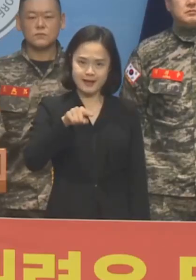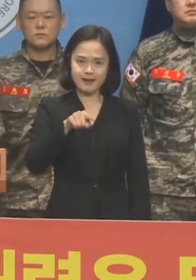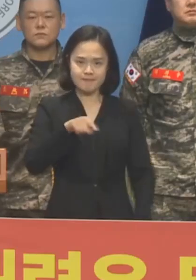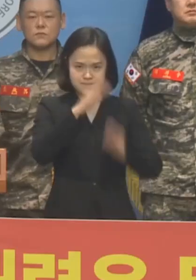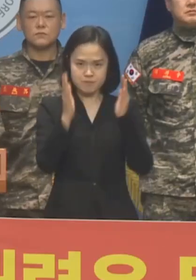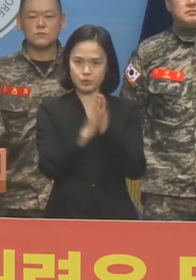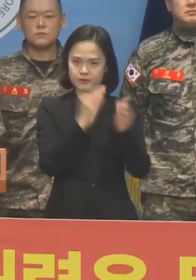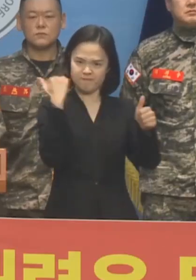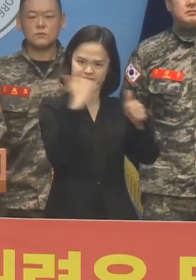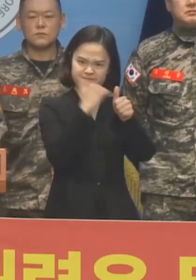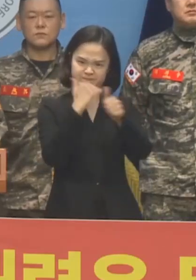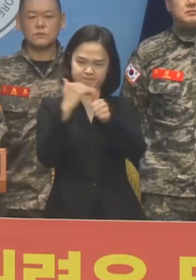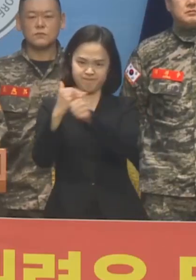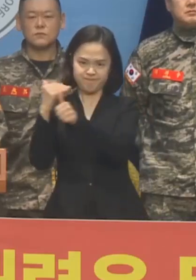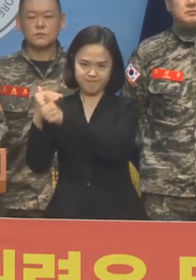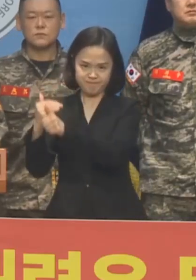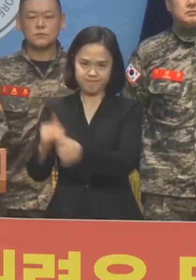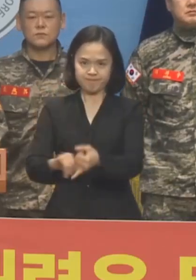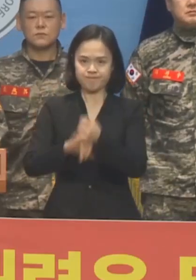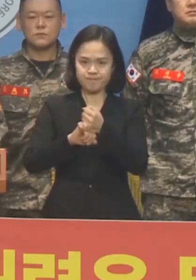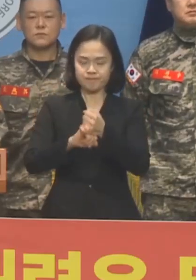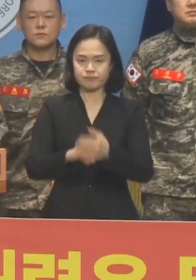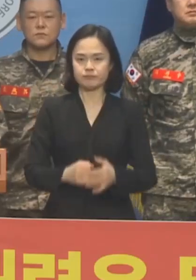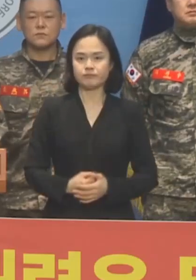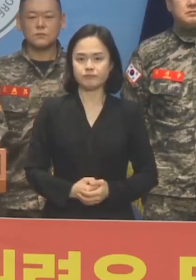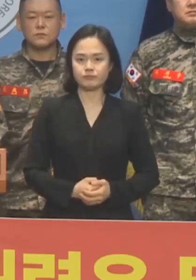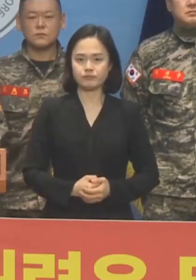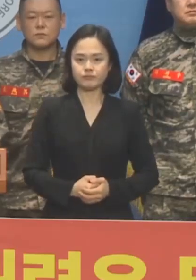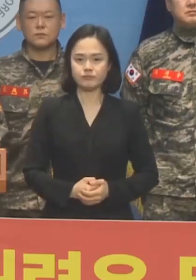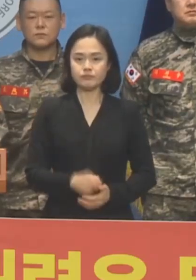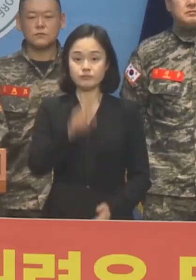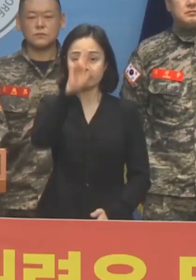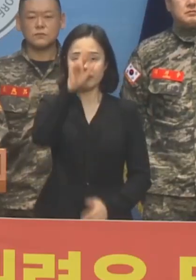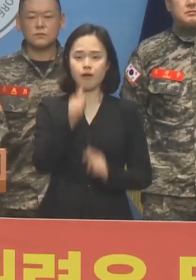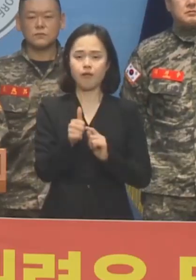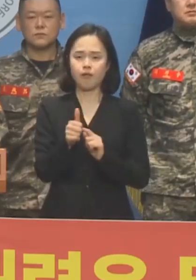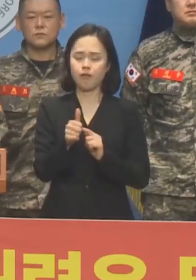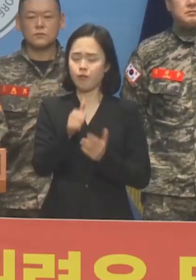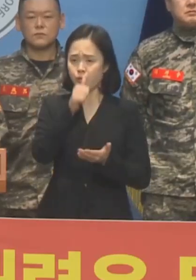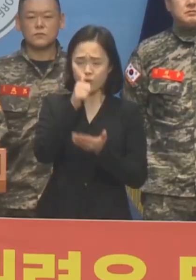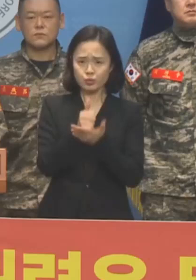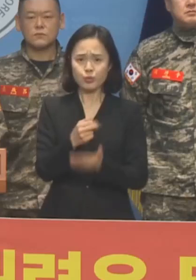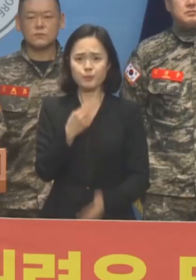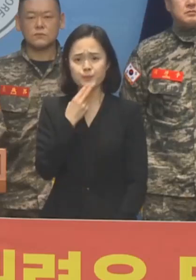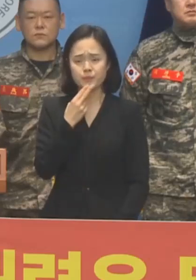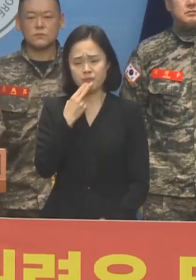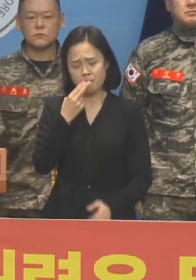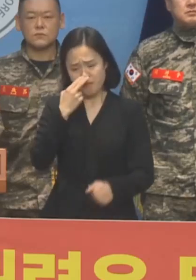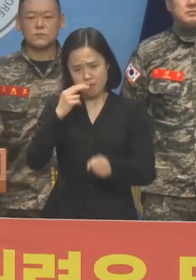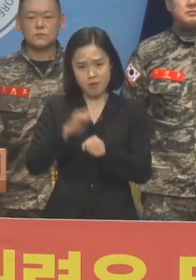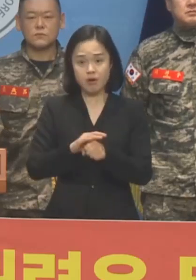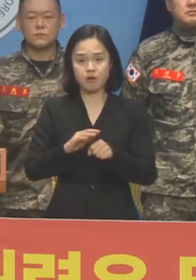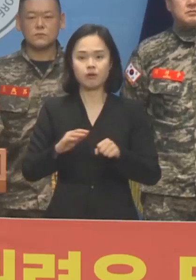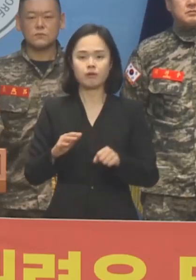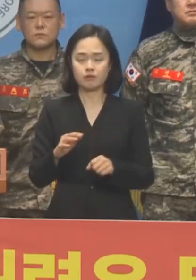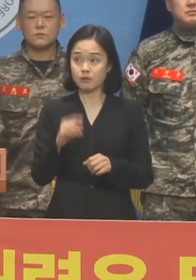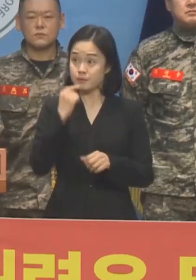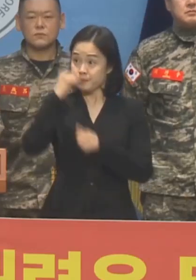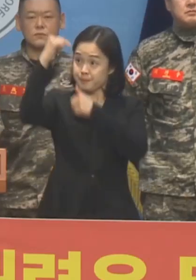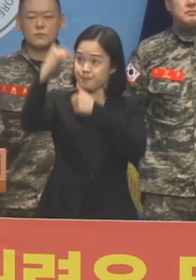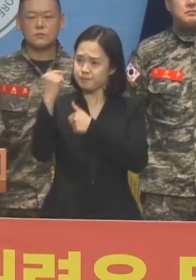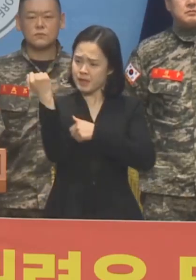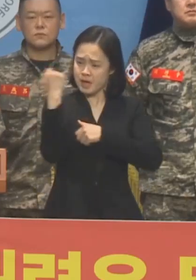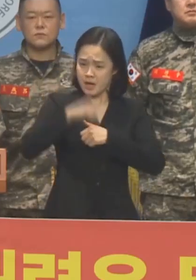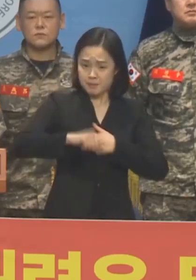것입니다. 죄 없는 박정훈 대령을 항명수괴로 몰았지만 정작